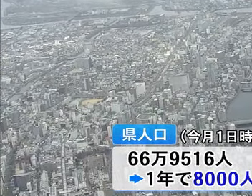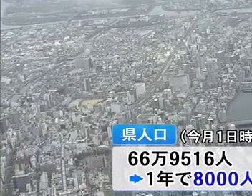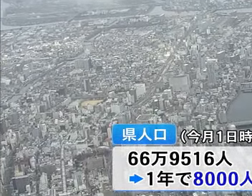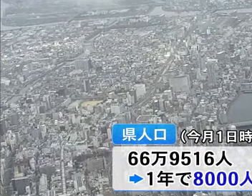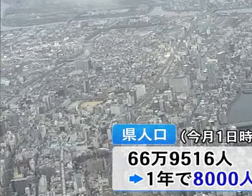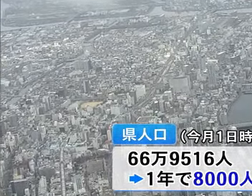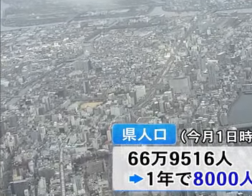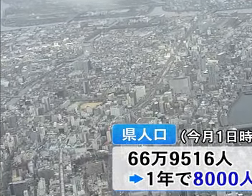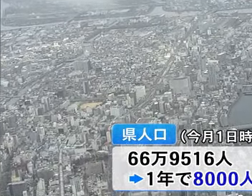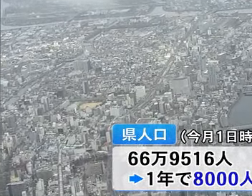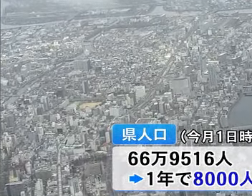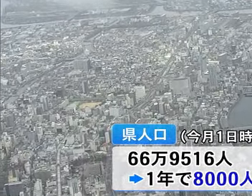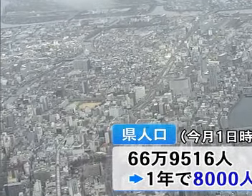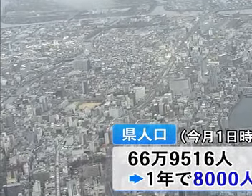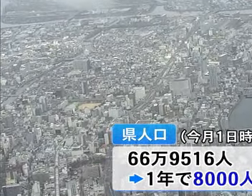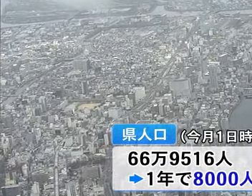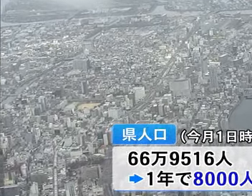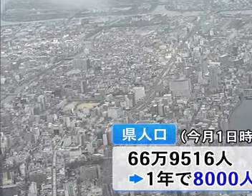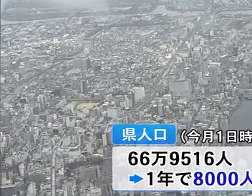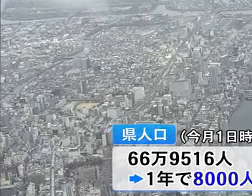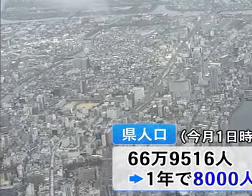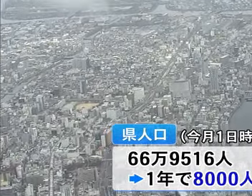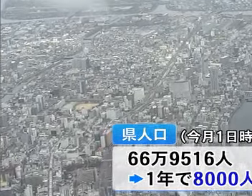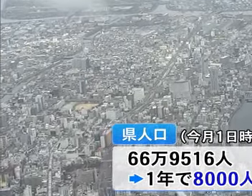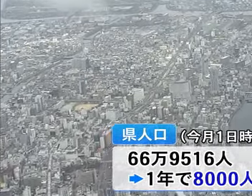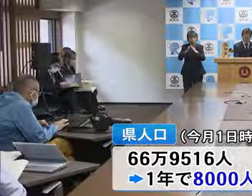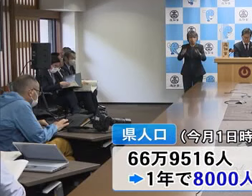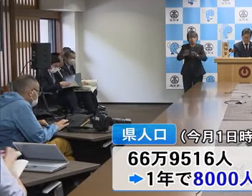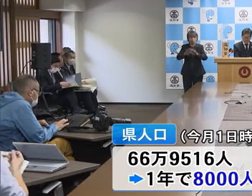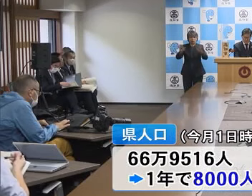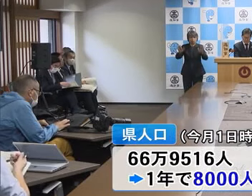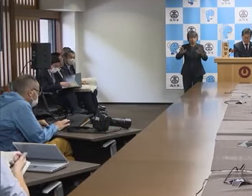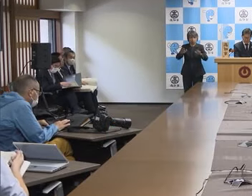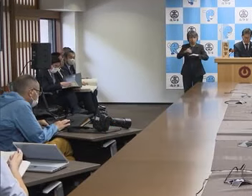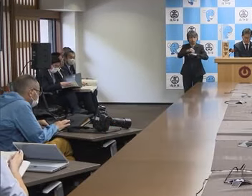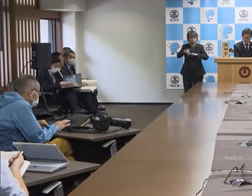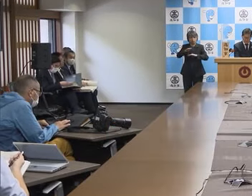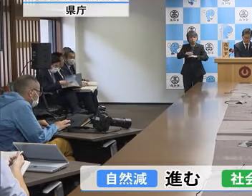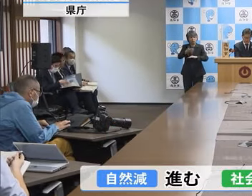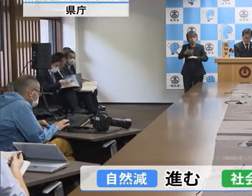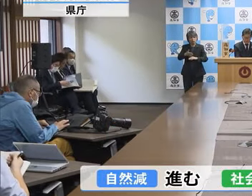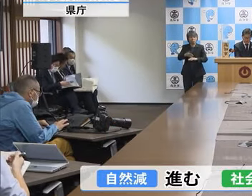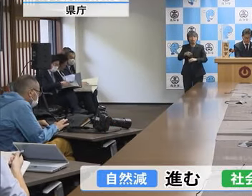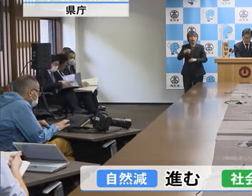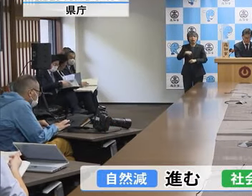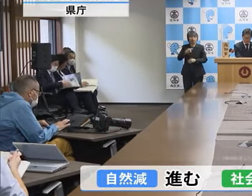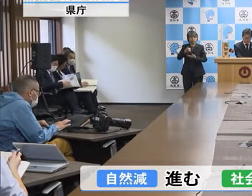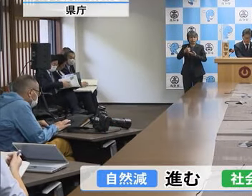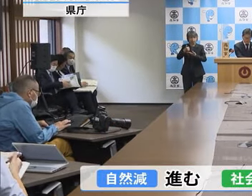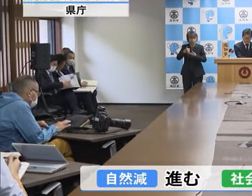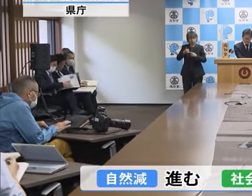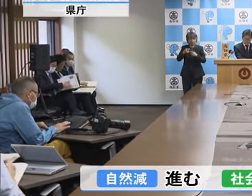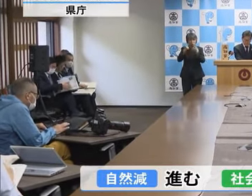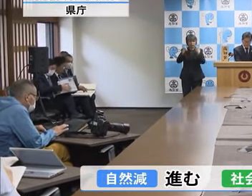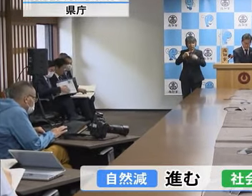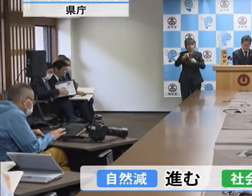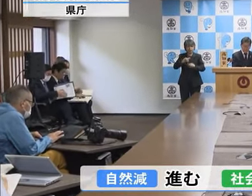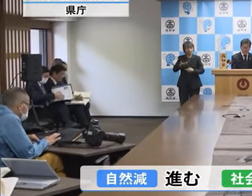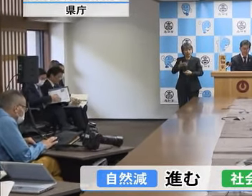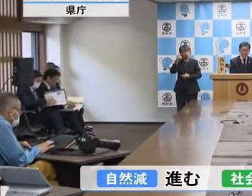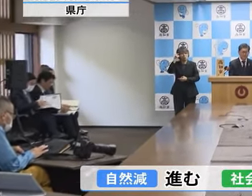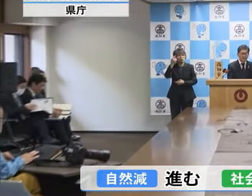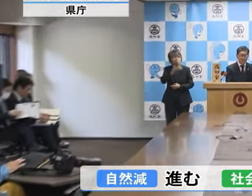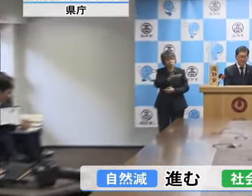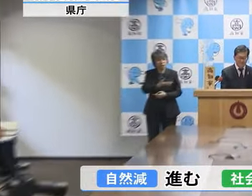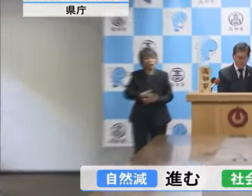で、わずか1年で8000人余り減少しました。死亡数が出生数を上